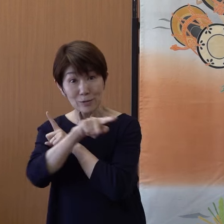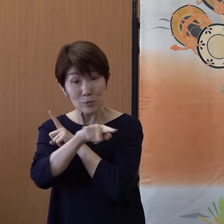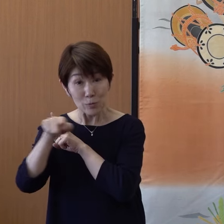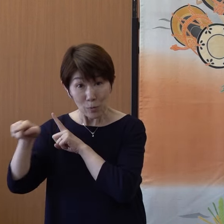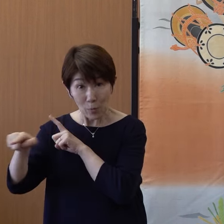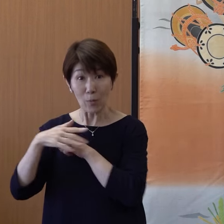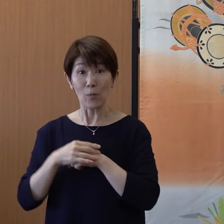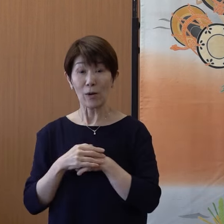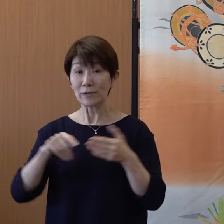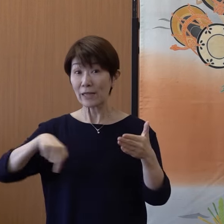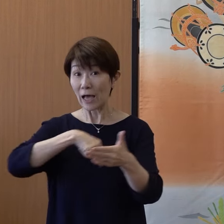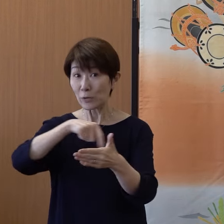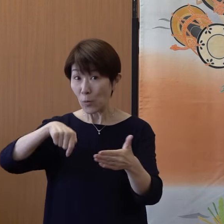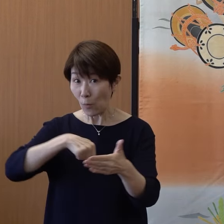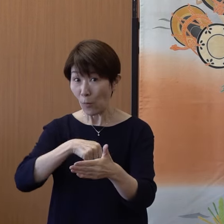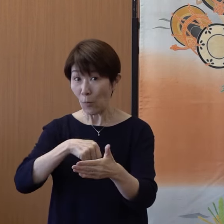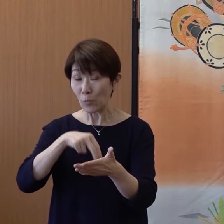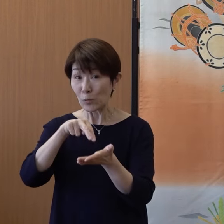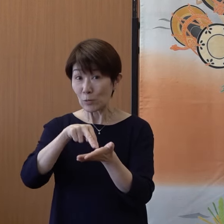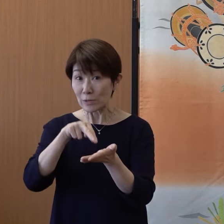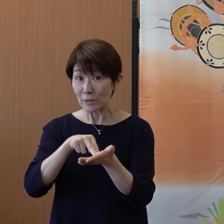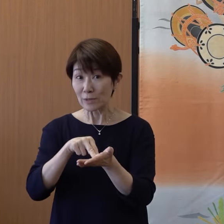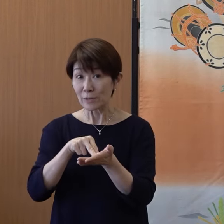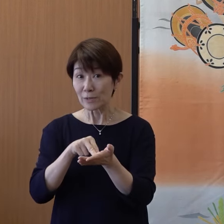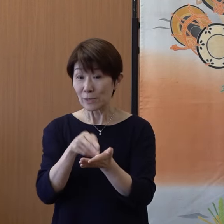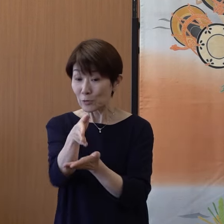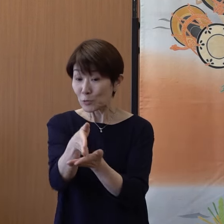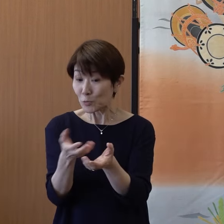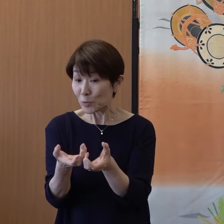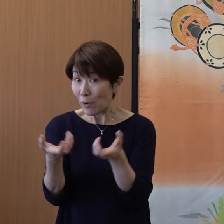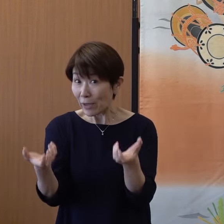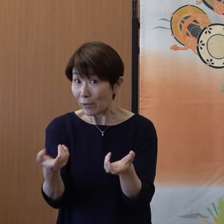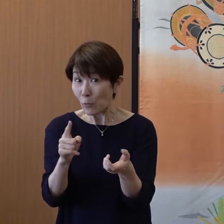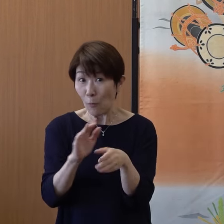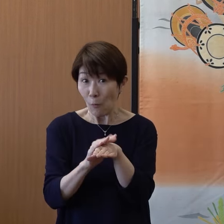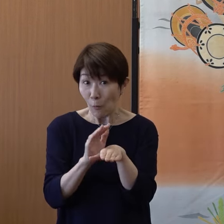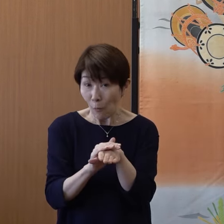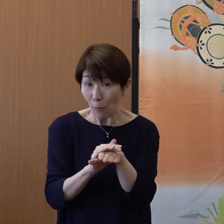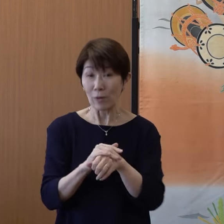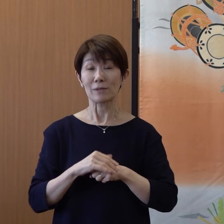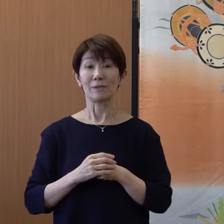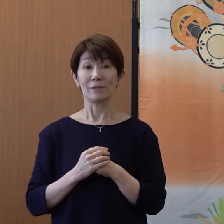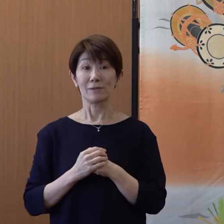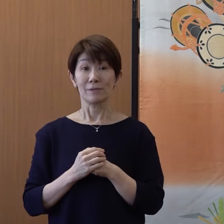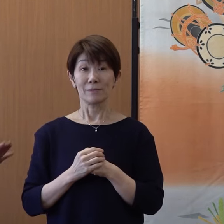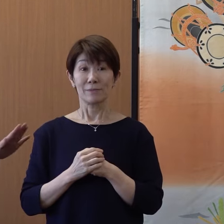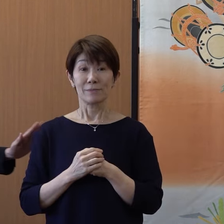というのは、内容としてはどういったすみ分けをされる予定でしょうか。